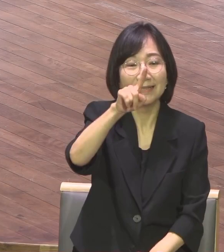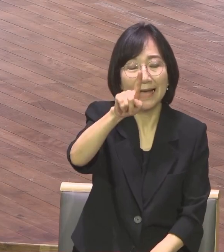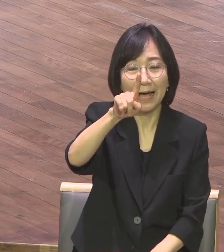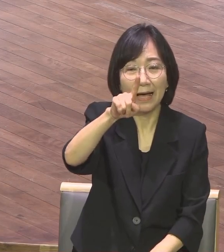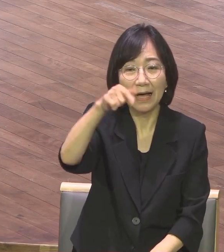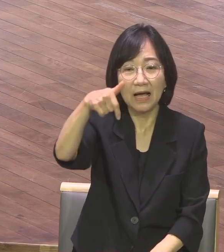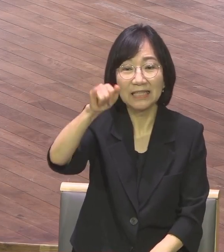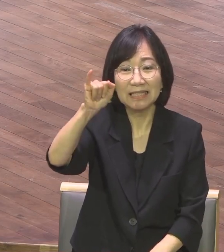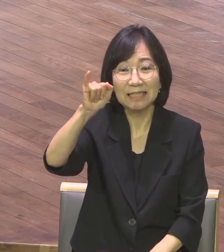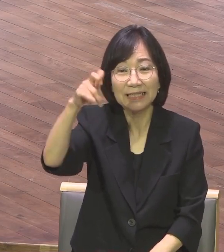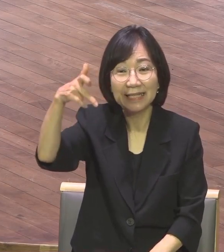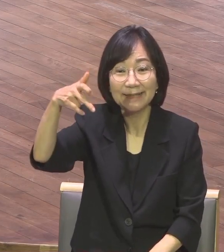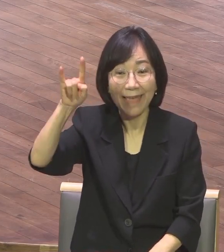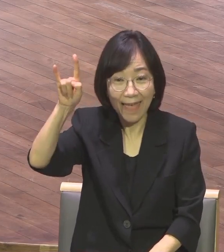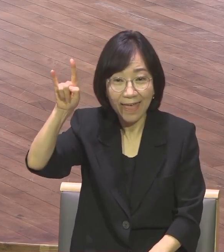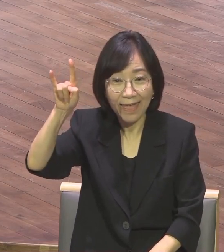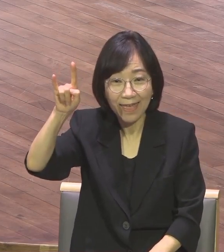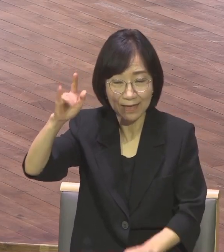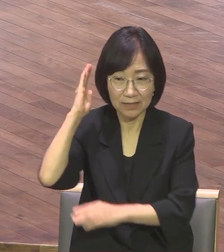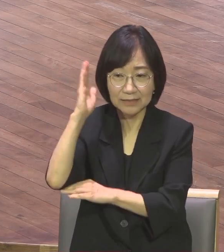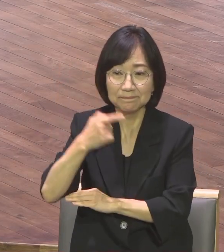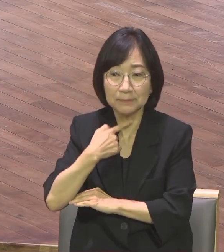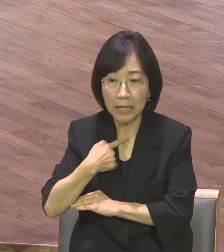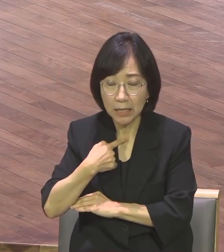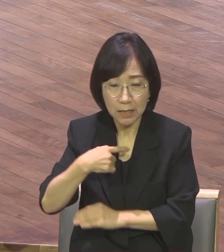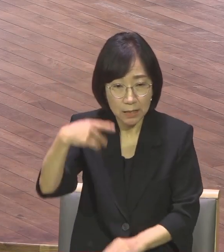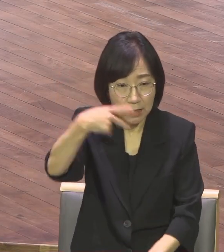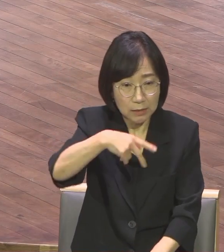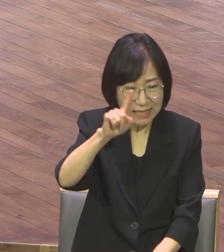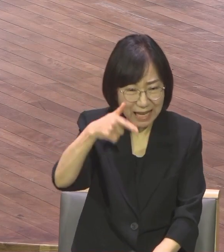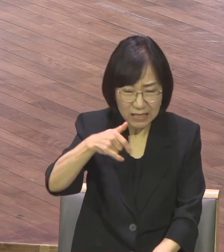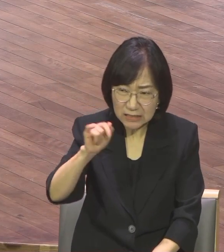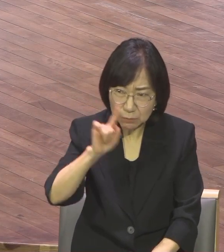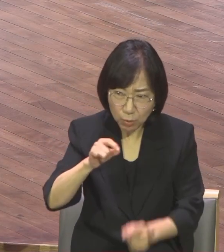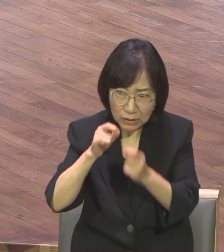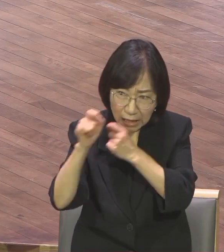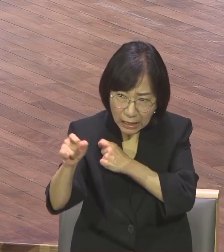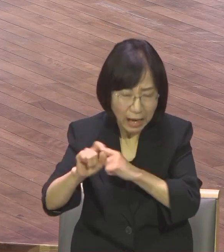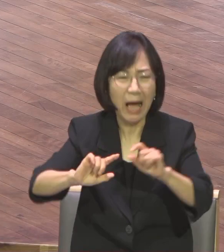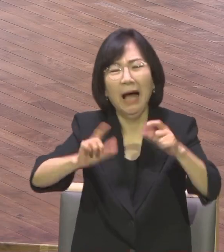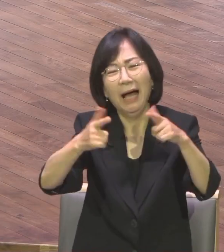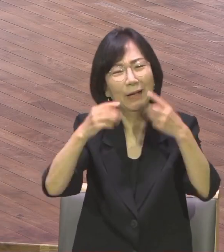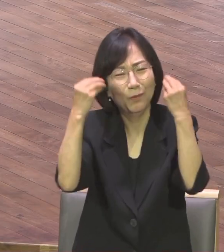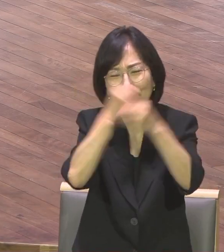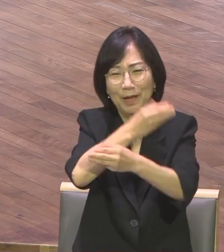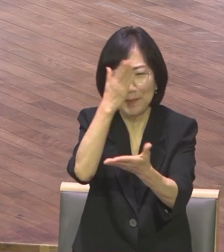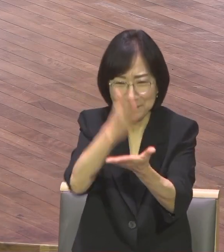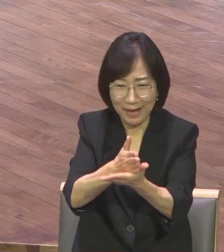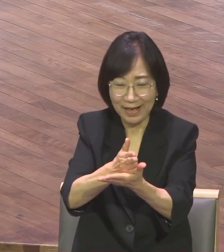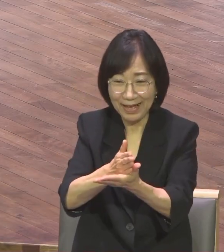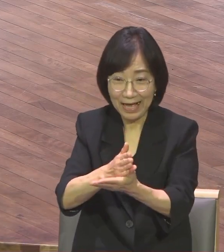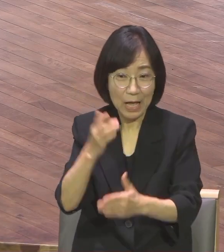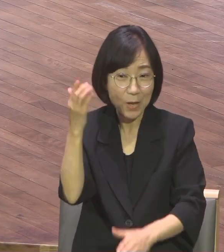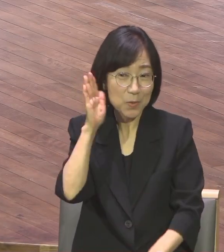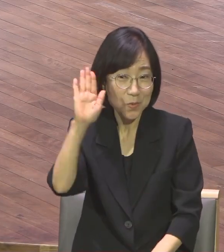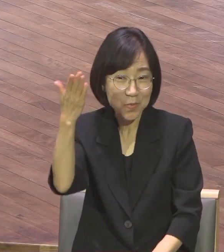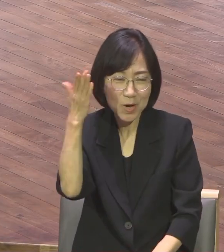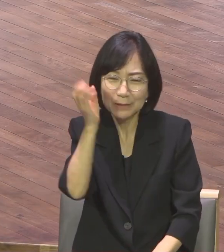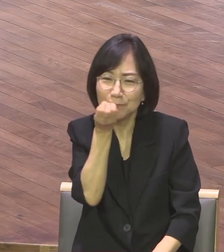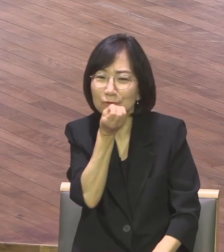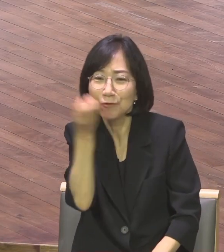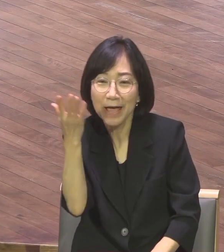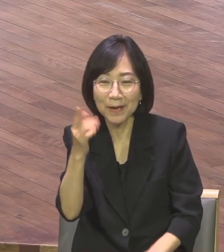사기 캐릭터의 주말에 사기 캐릭터, 사기를 치는 캐릭터를 말한 게 아니에요. 이게 무슨 말인가 하면